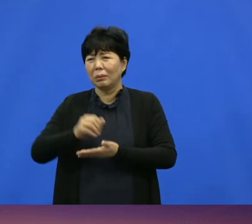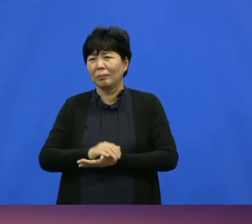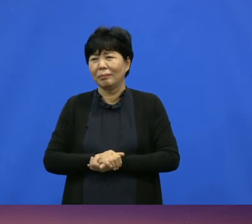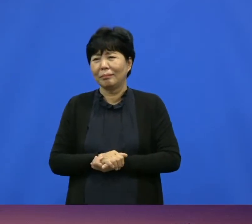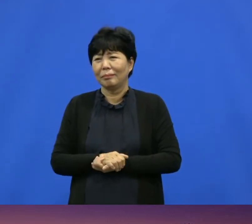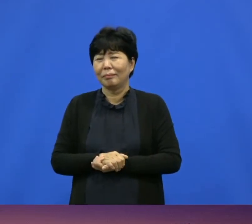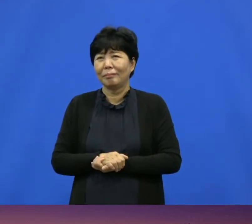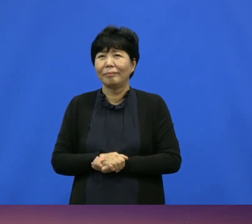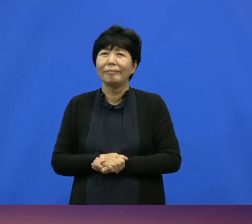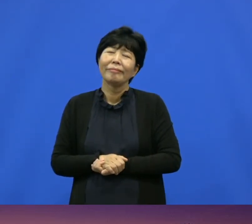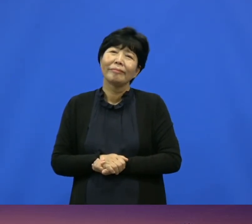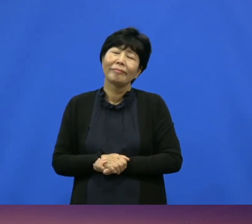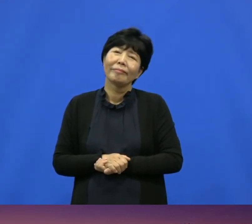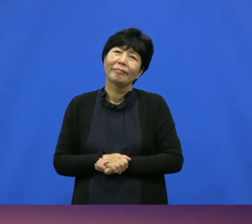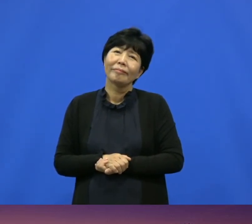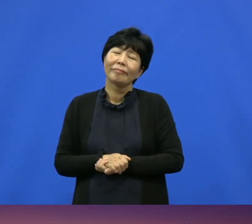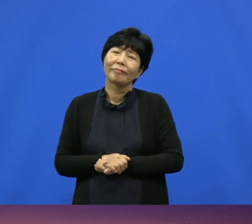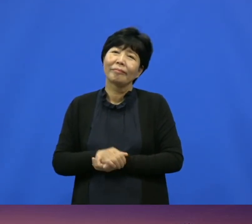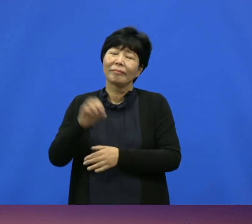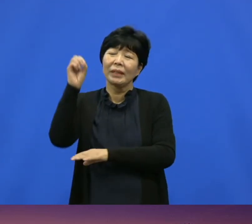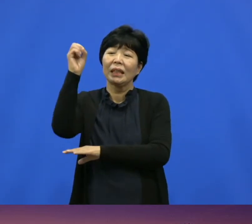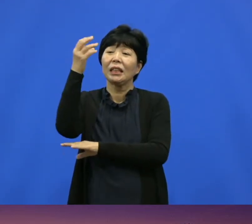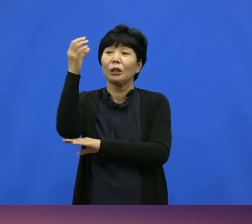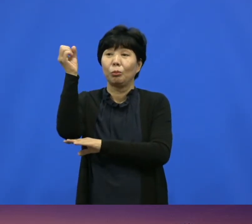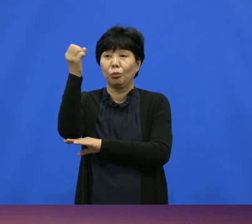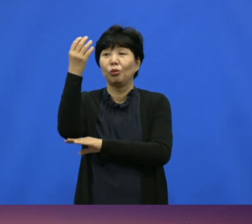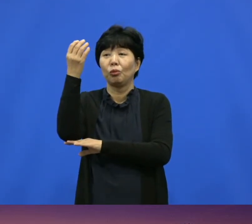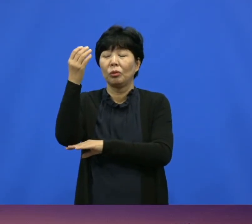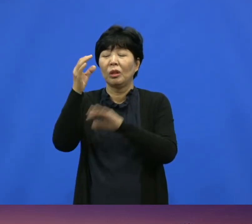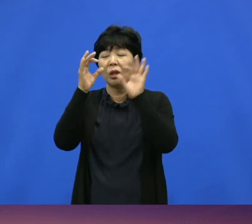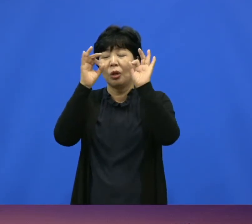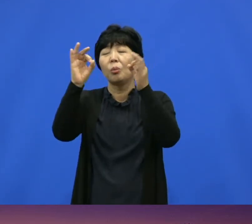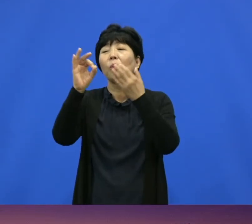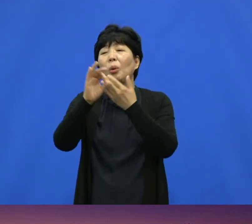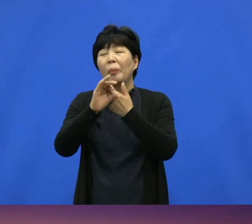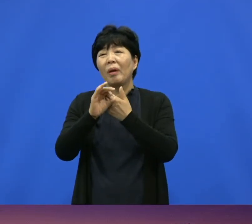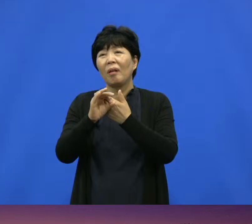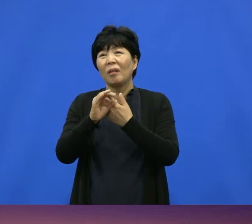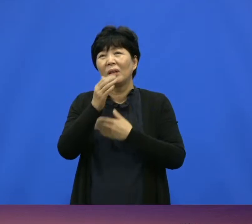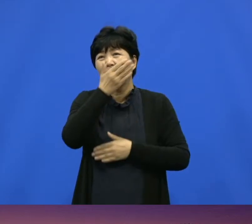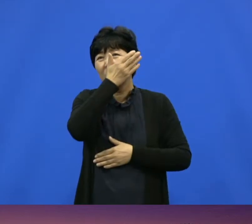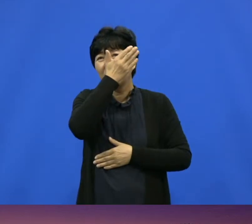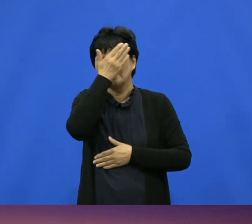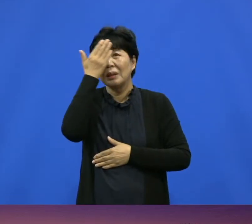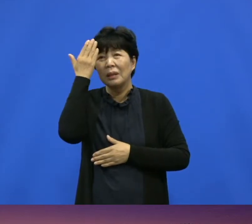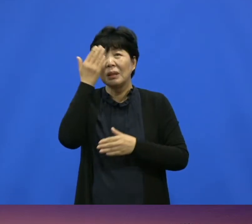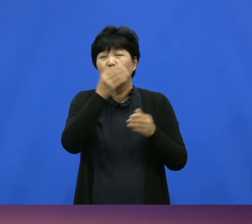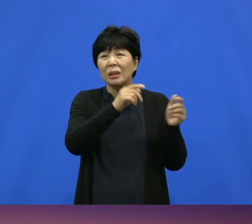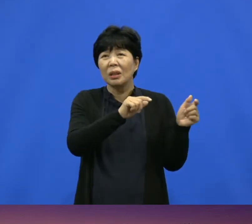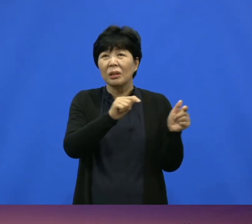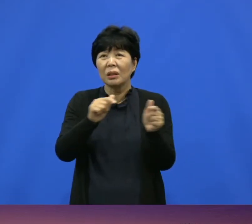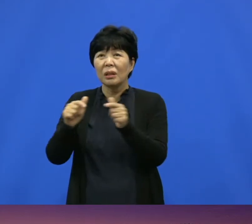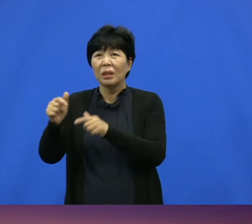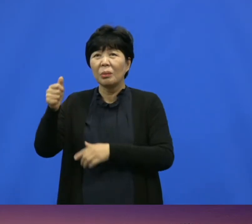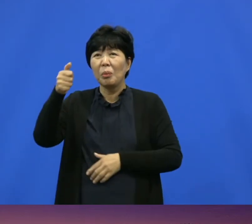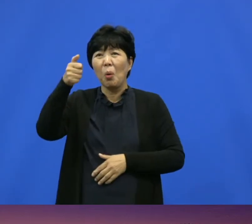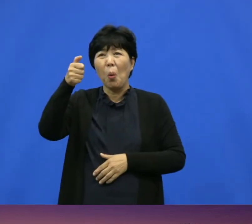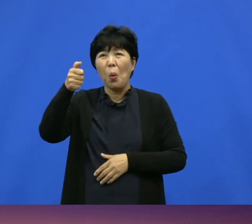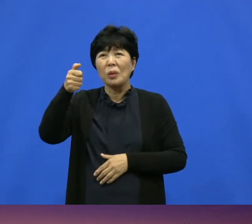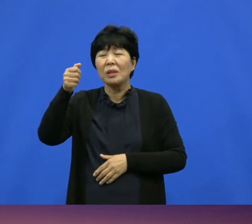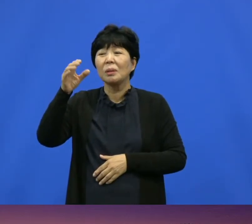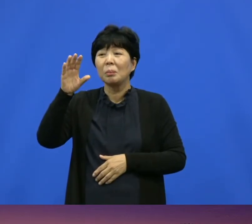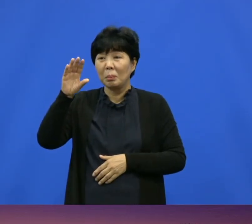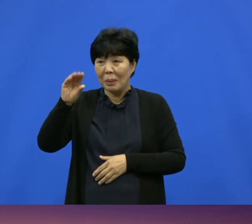오늘도 신문에 보니까 우리 젊은 청년들 같은 50몇만이 우리 대한민국에 50몇만이